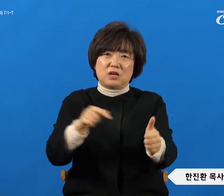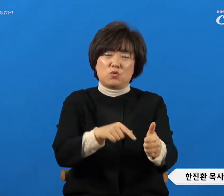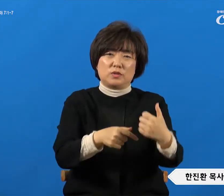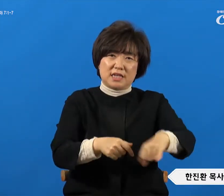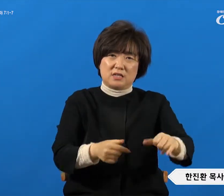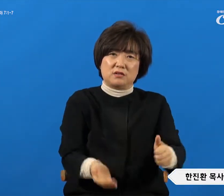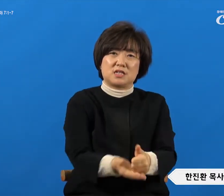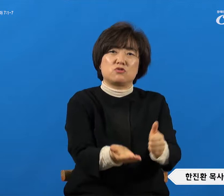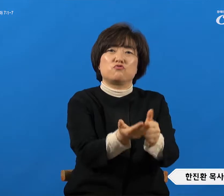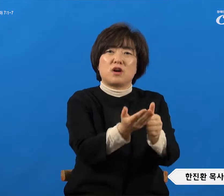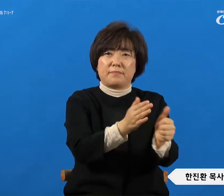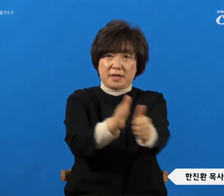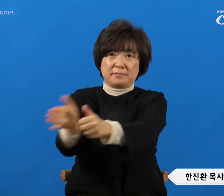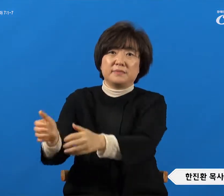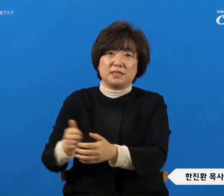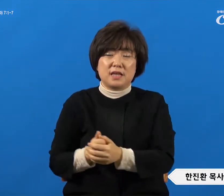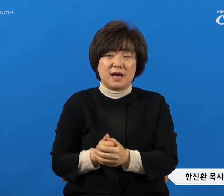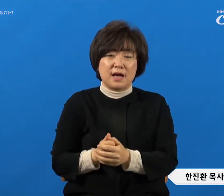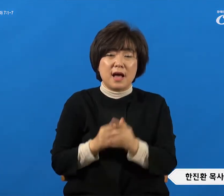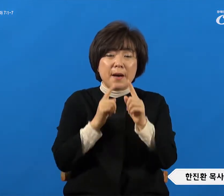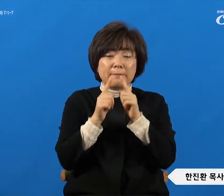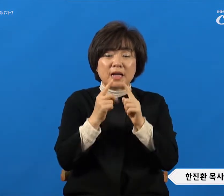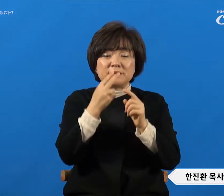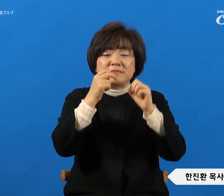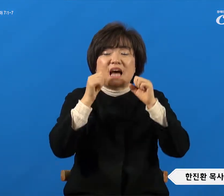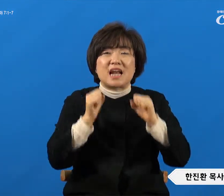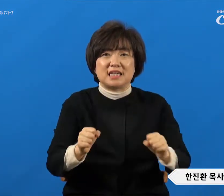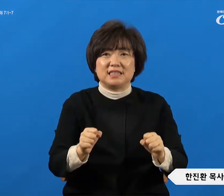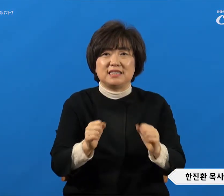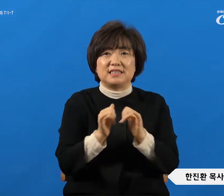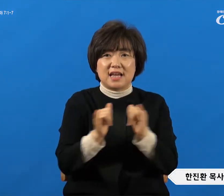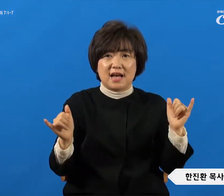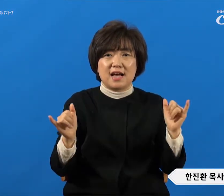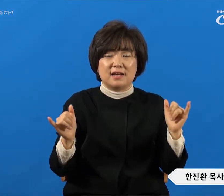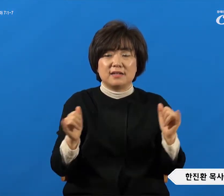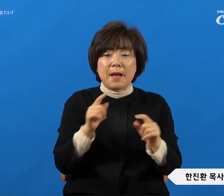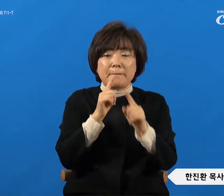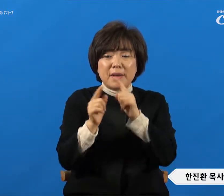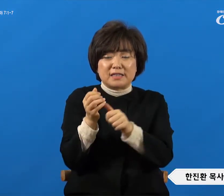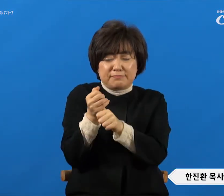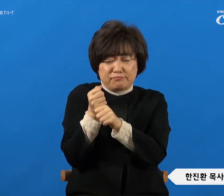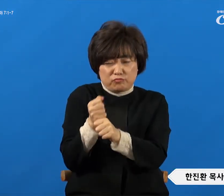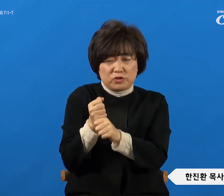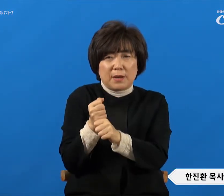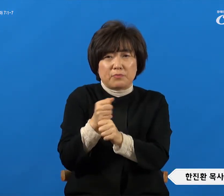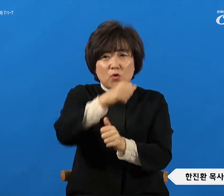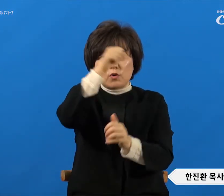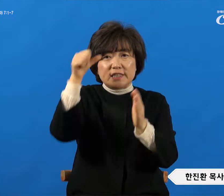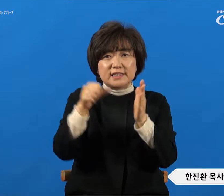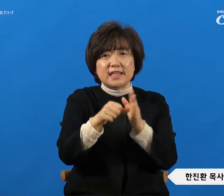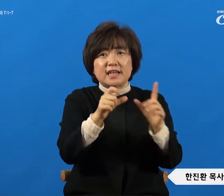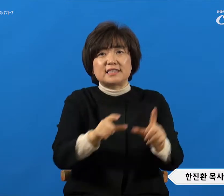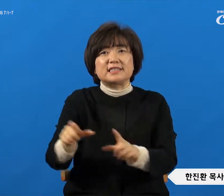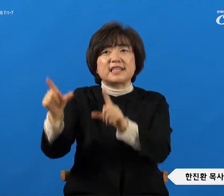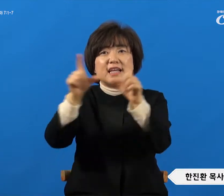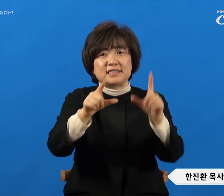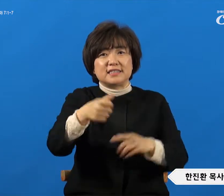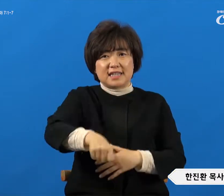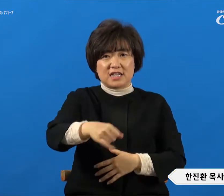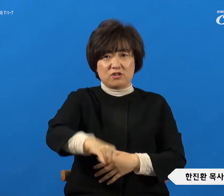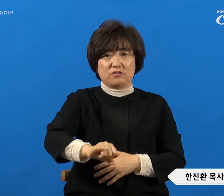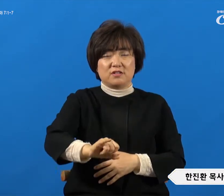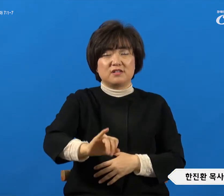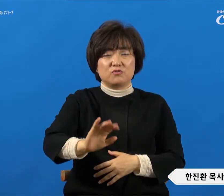사람, 그래서 말씀 붙들고 인생의 길을 힘차게 걸어가는 그런 자녀들로 키워낼 수 있기를